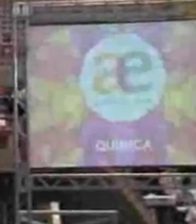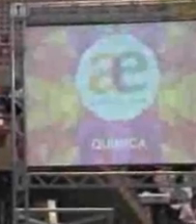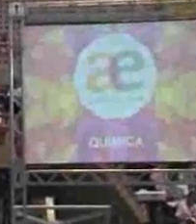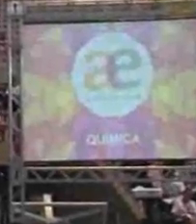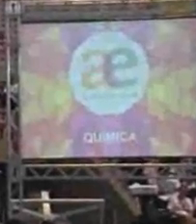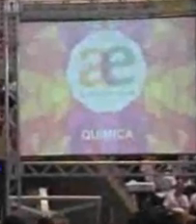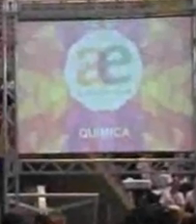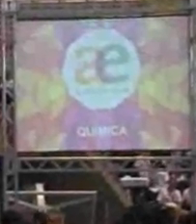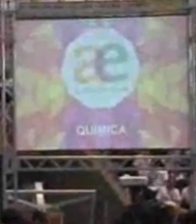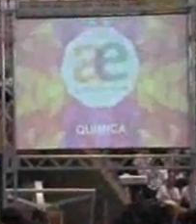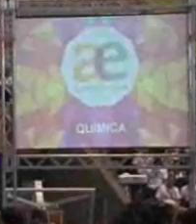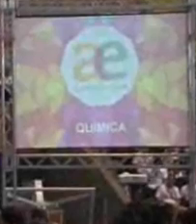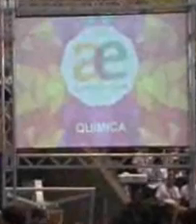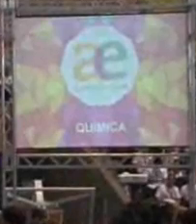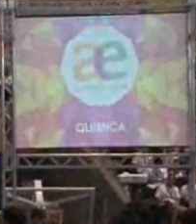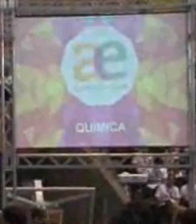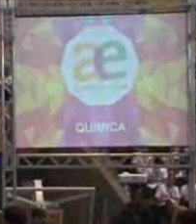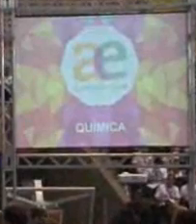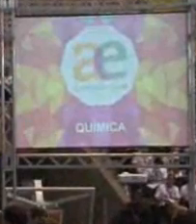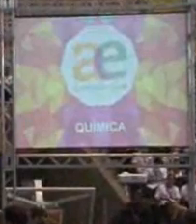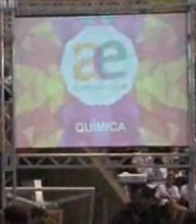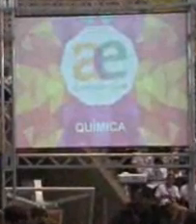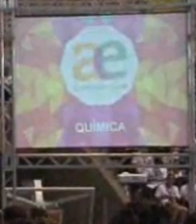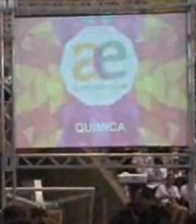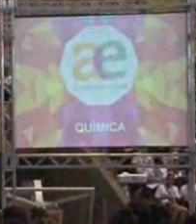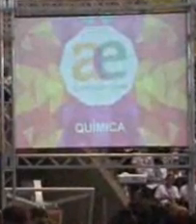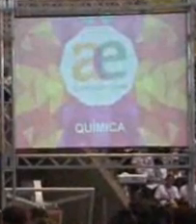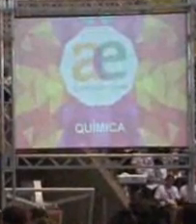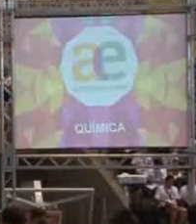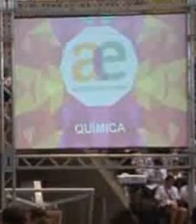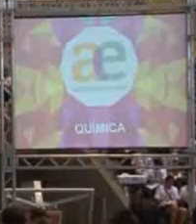Gente, boa tarde. Boa tarde, galera.